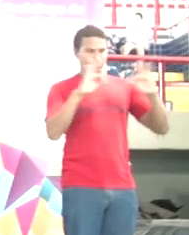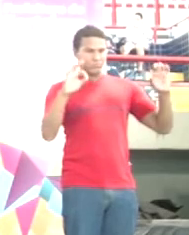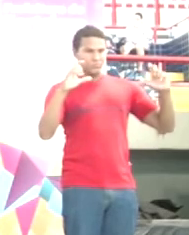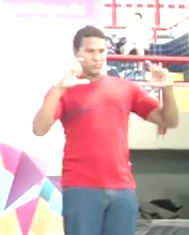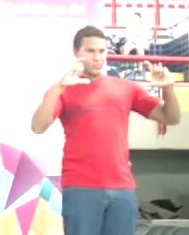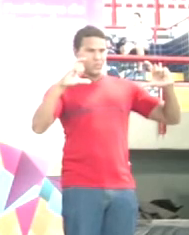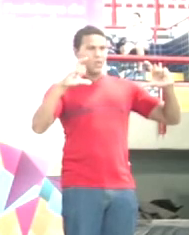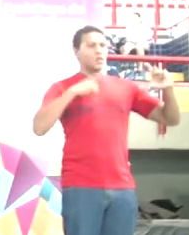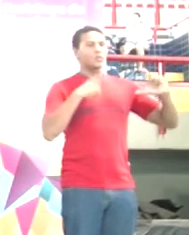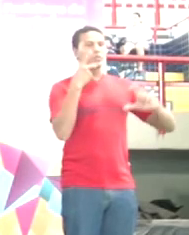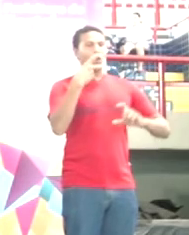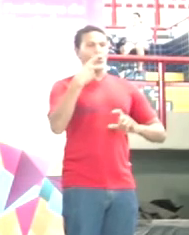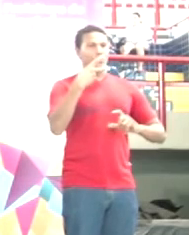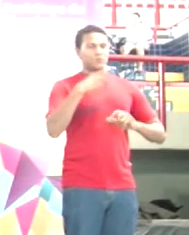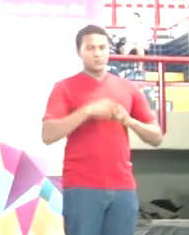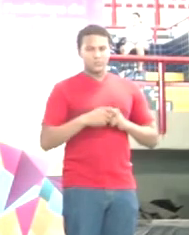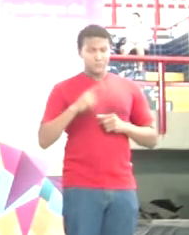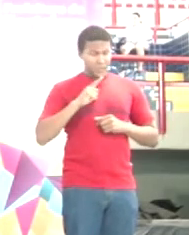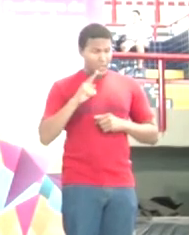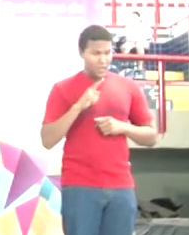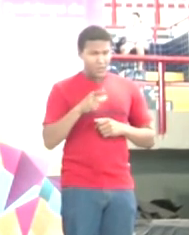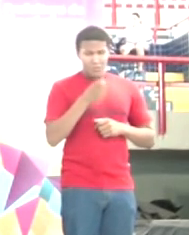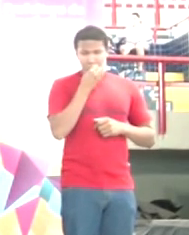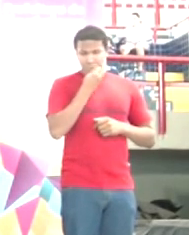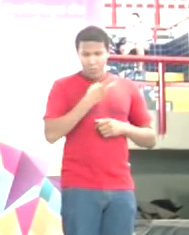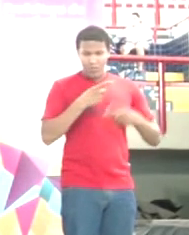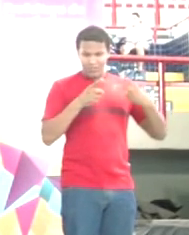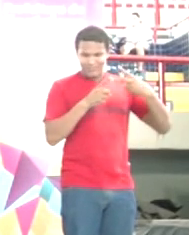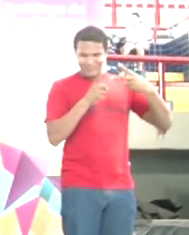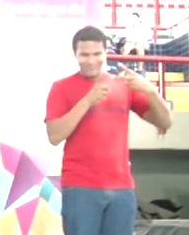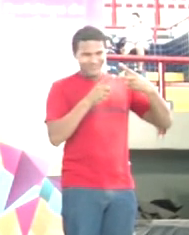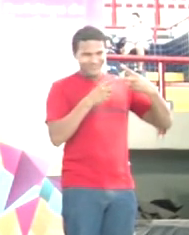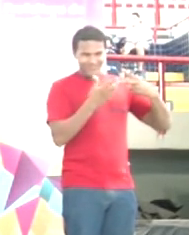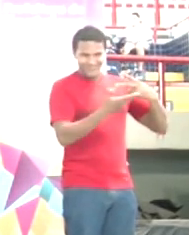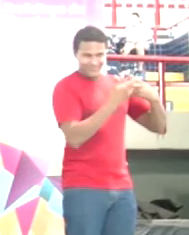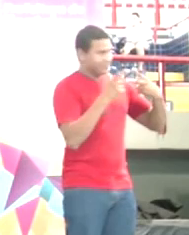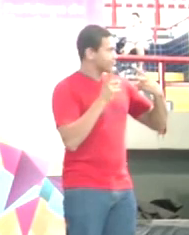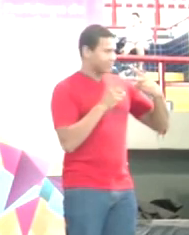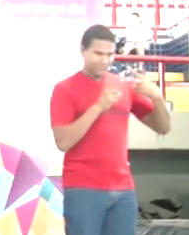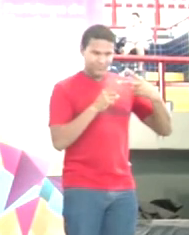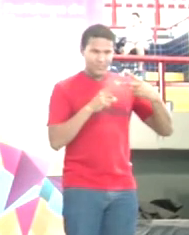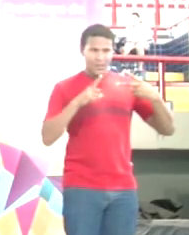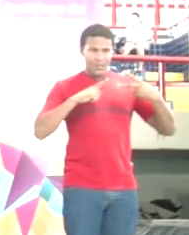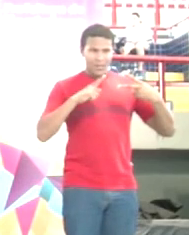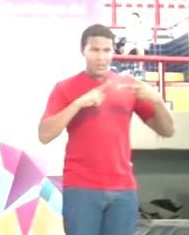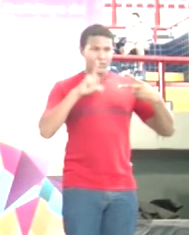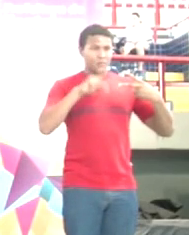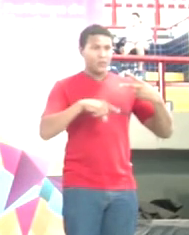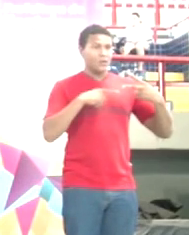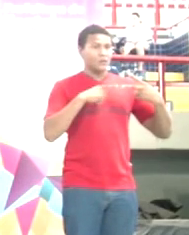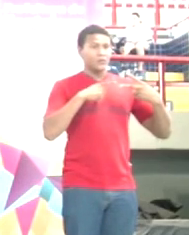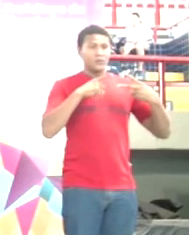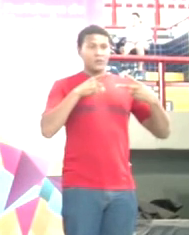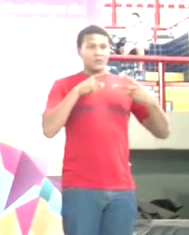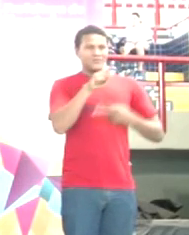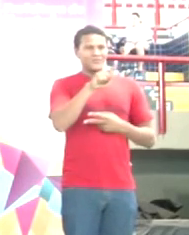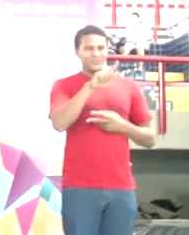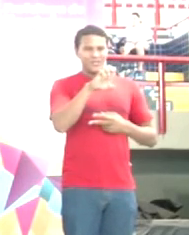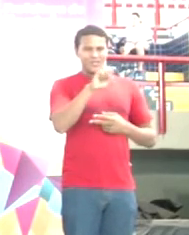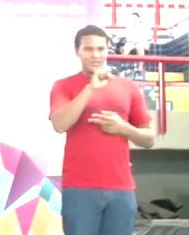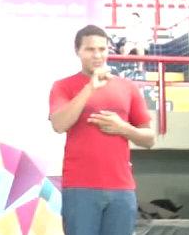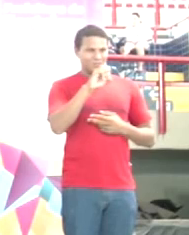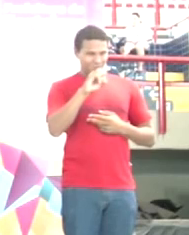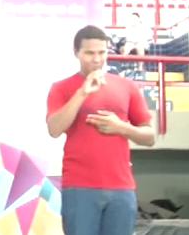Essa etapa é de grande interesse porque o produto da reação, popularmente conhecido como gesso,